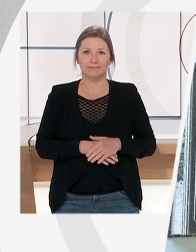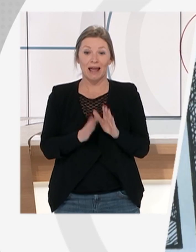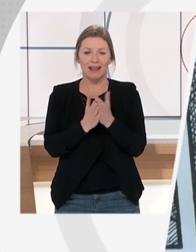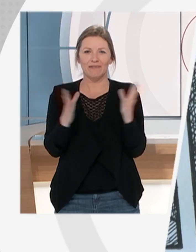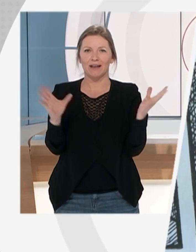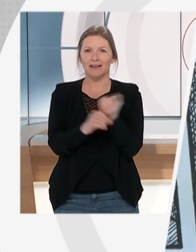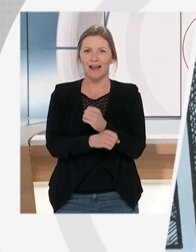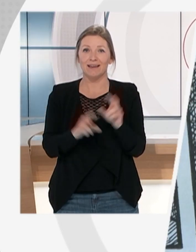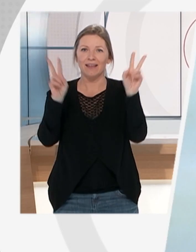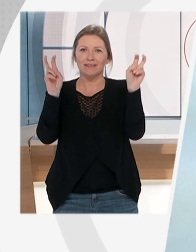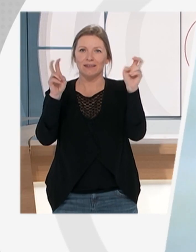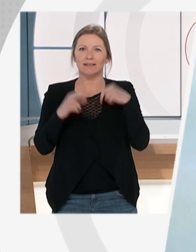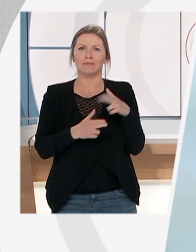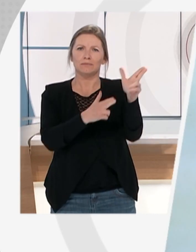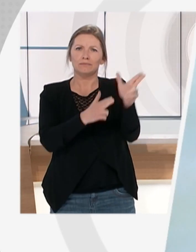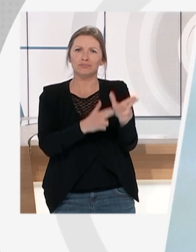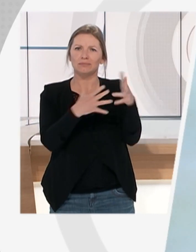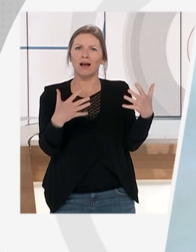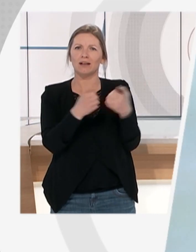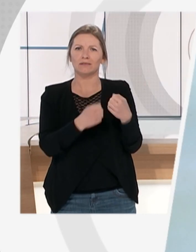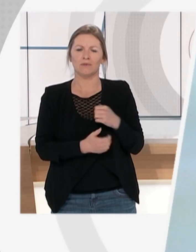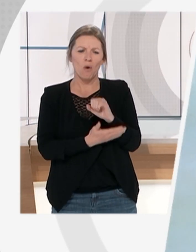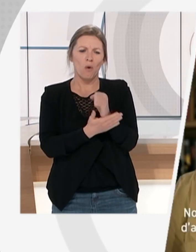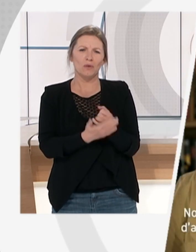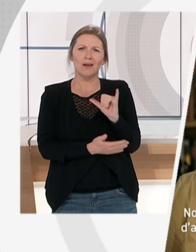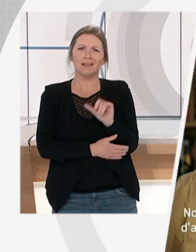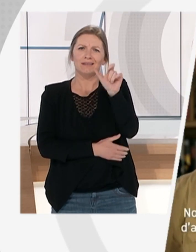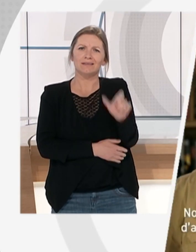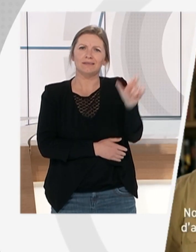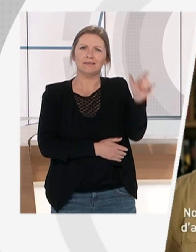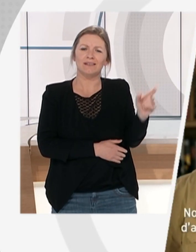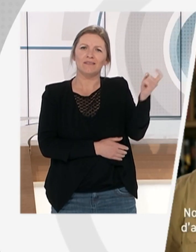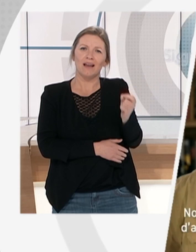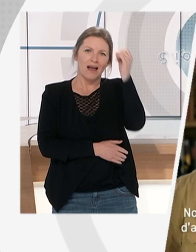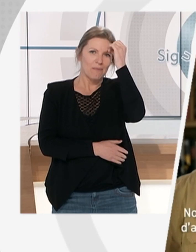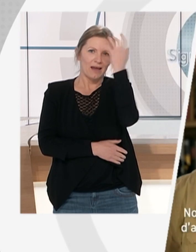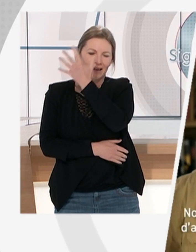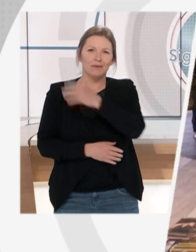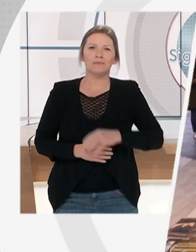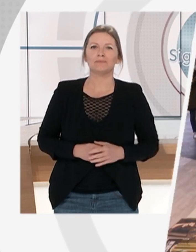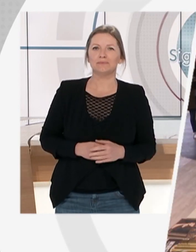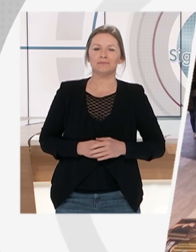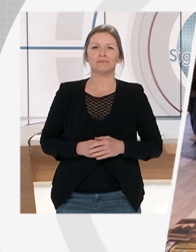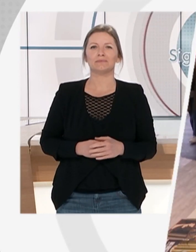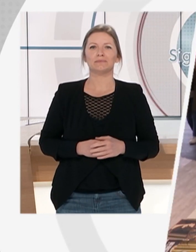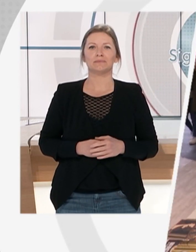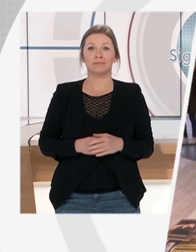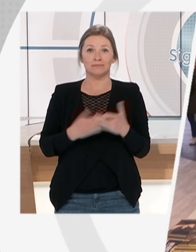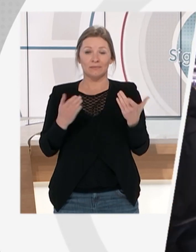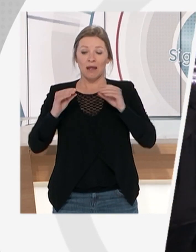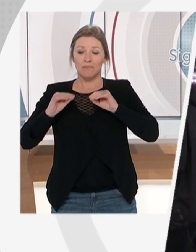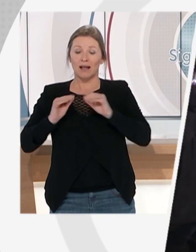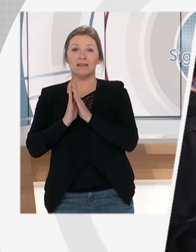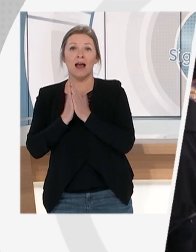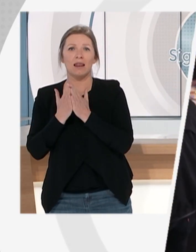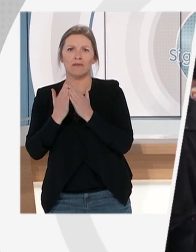meilleur album a été attribué à L'Accident de chasse, écrit par 2 auteurs américains. Une librairie de